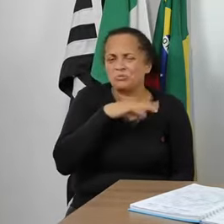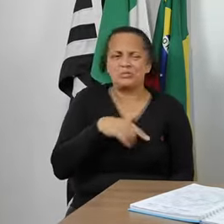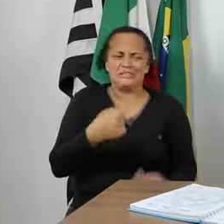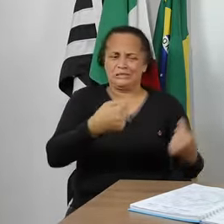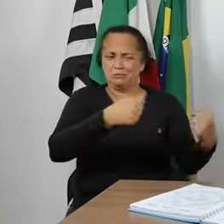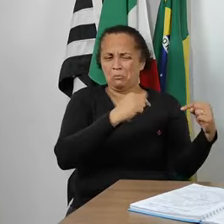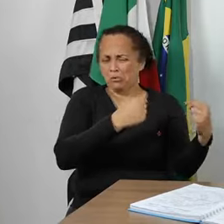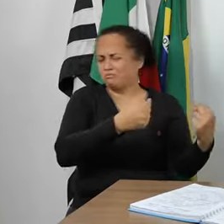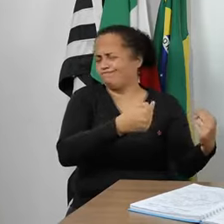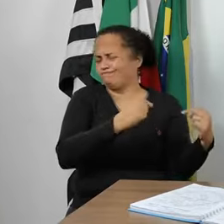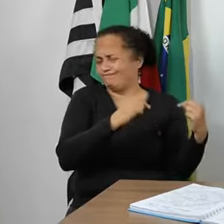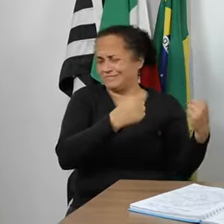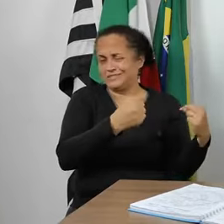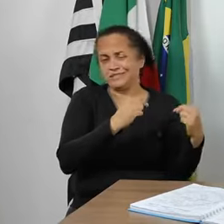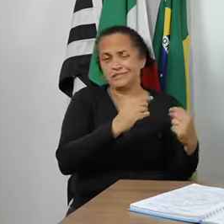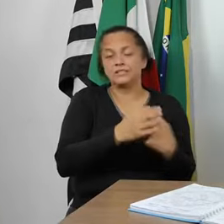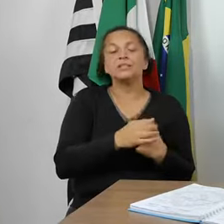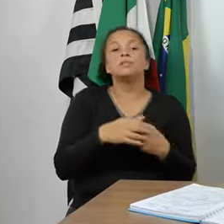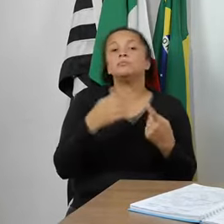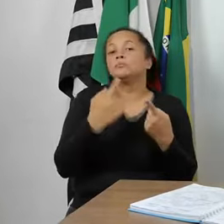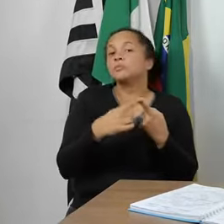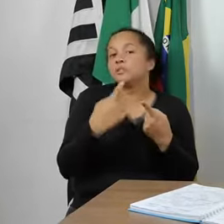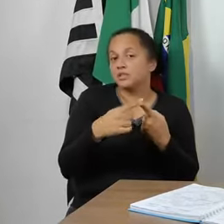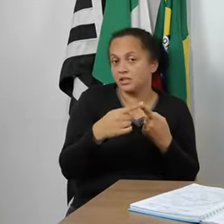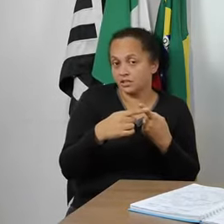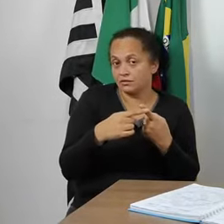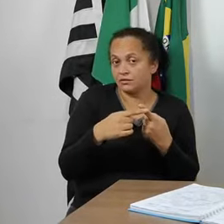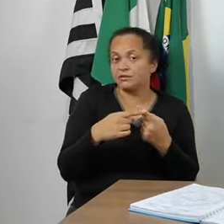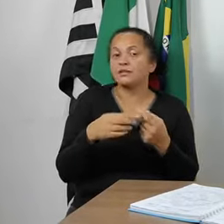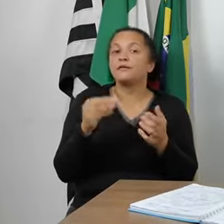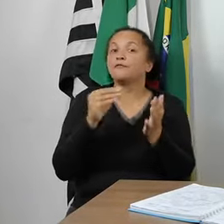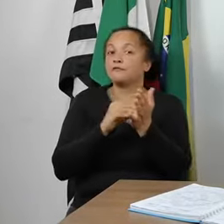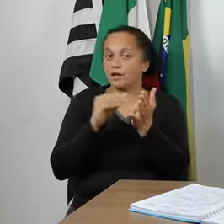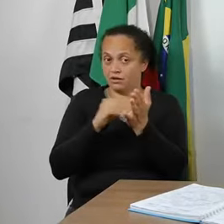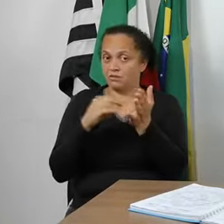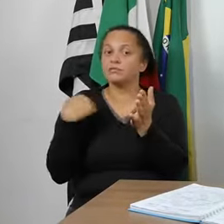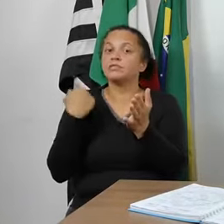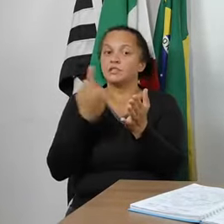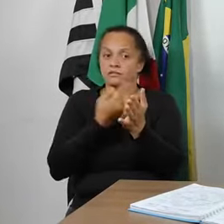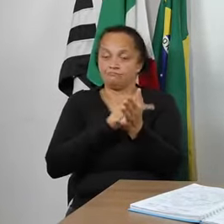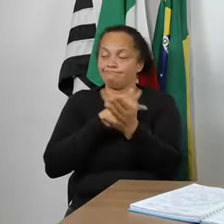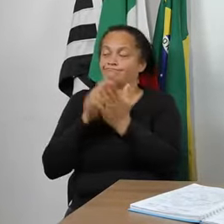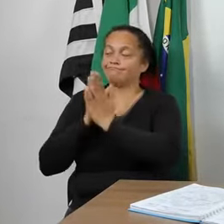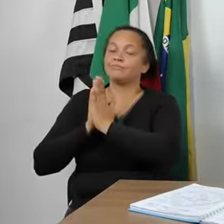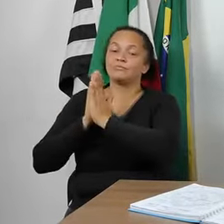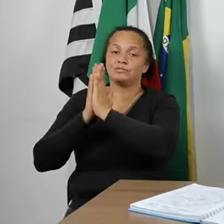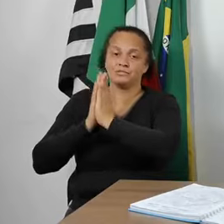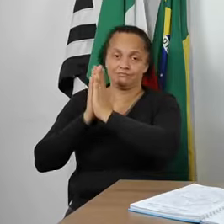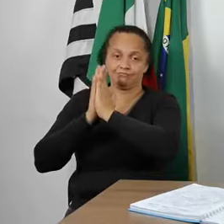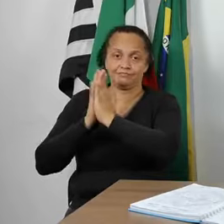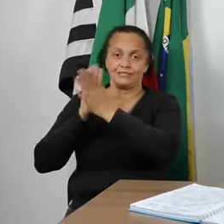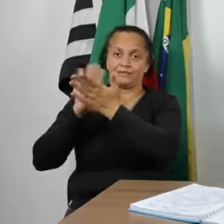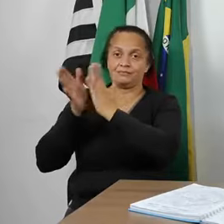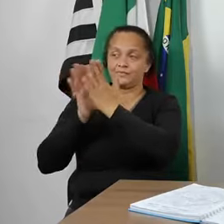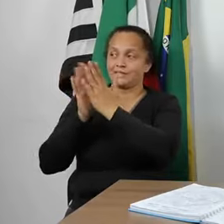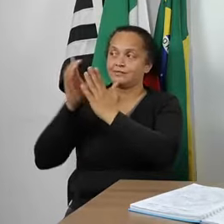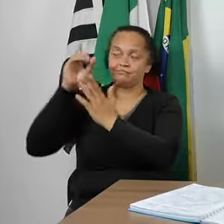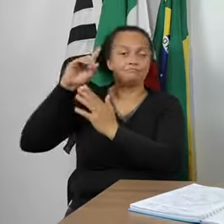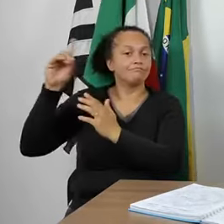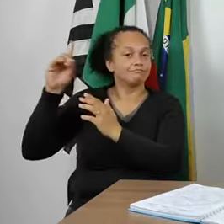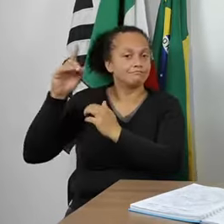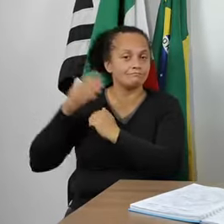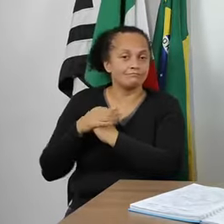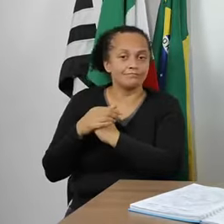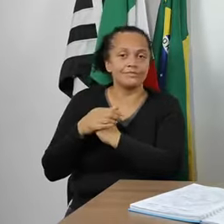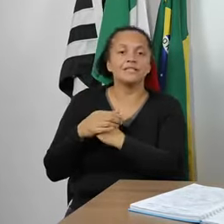negativas, porque nós não estamos nos alimentando espiritualmente. Não estamos bebendo da